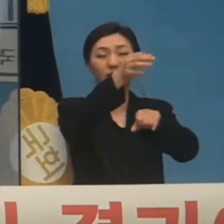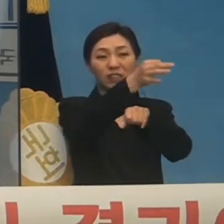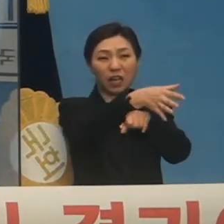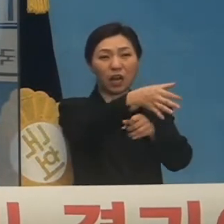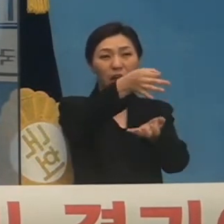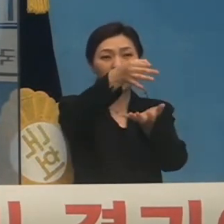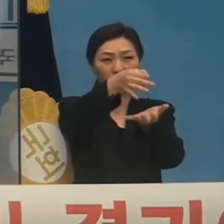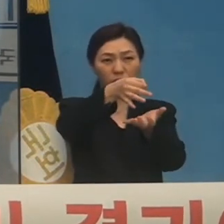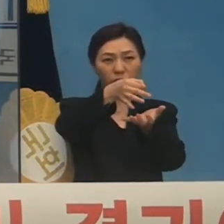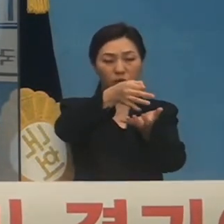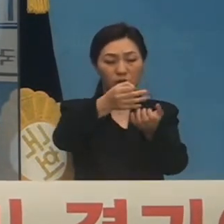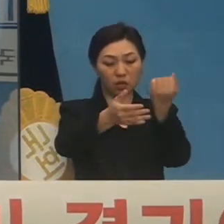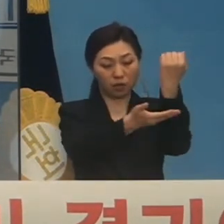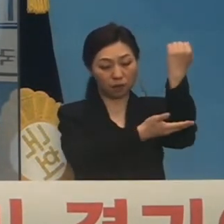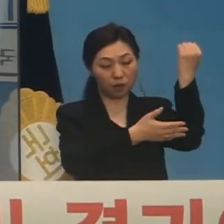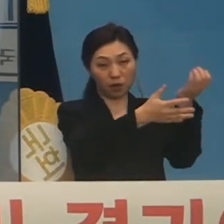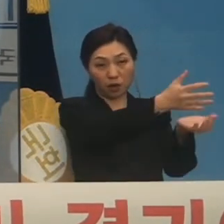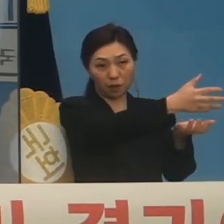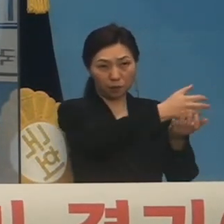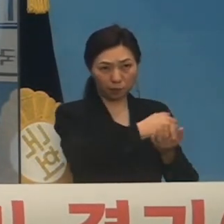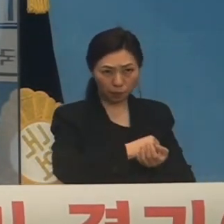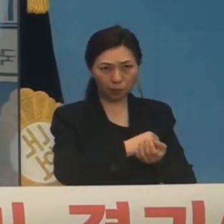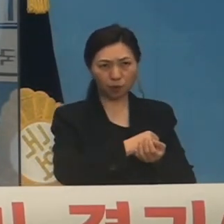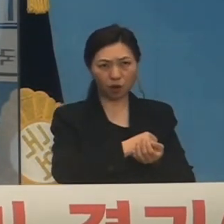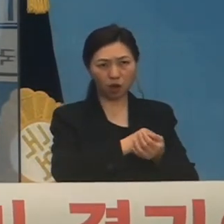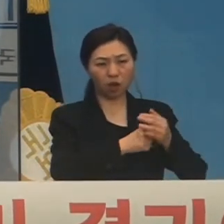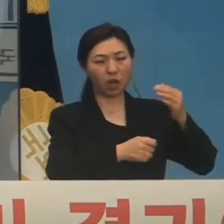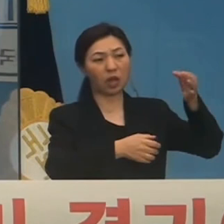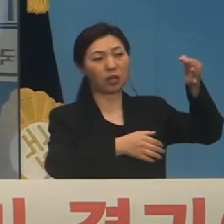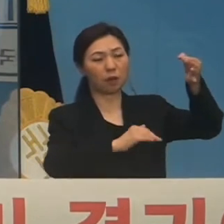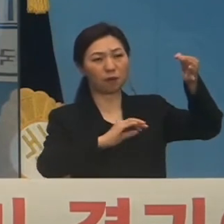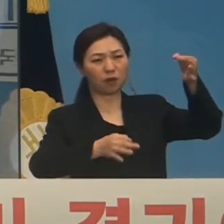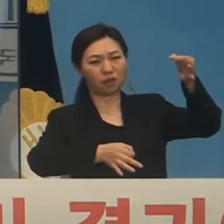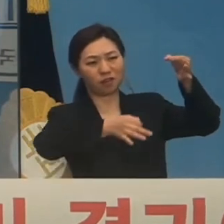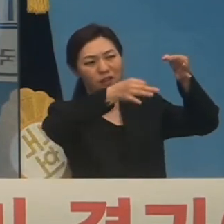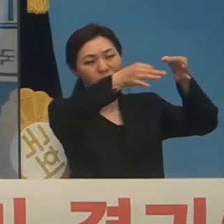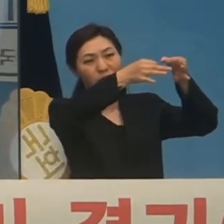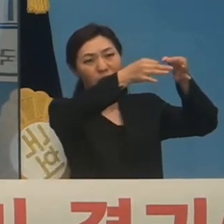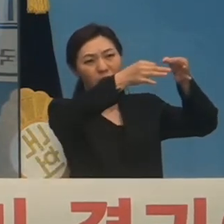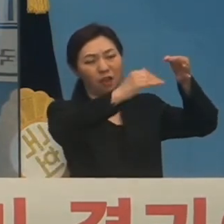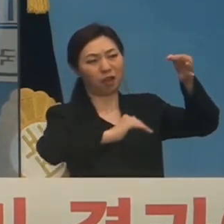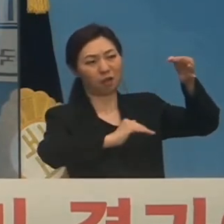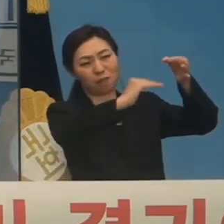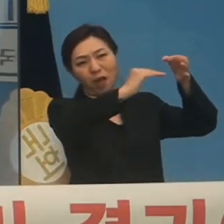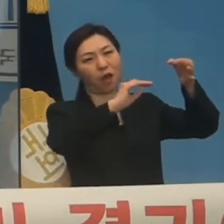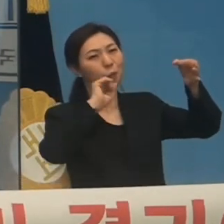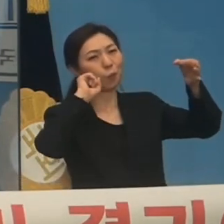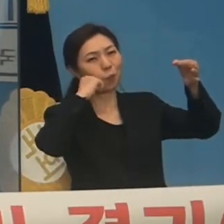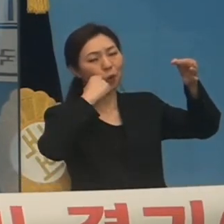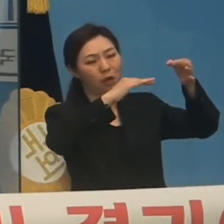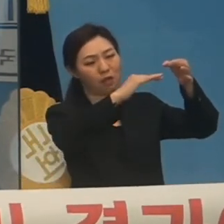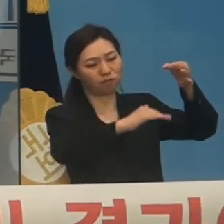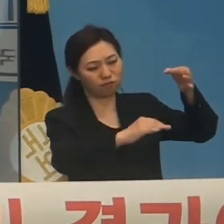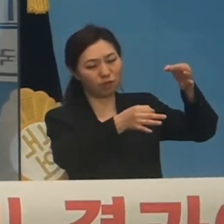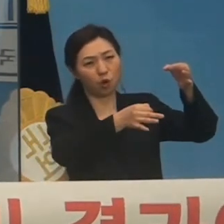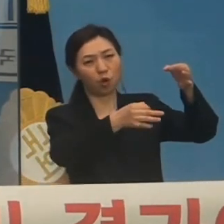수확기 전국 평균 매입 가격에 턱없이 부족한 6만 3천원 수준에 그쳐